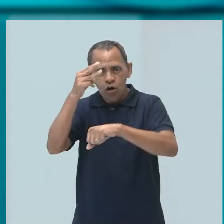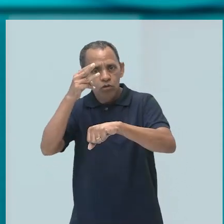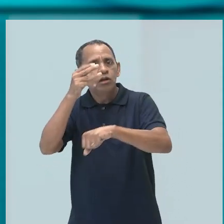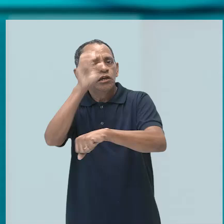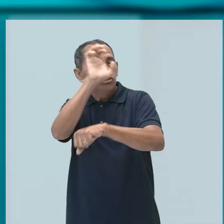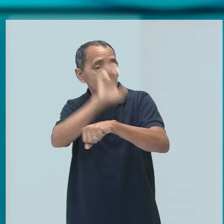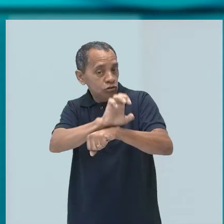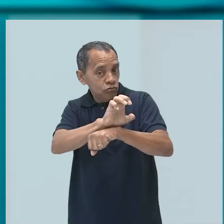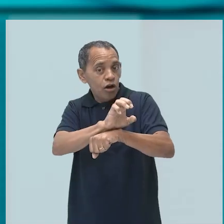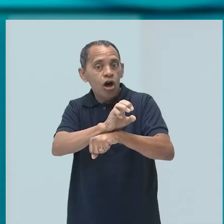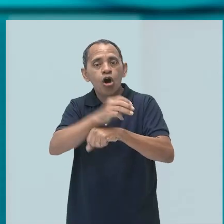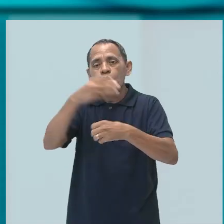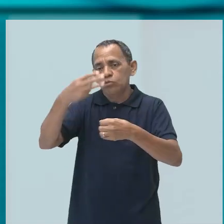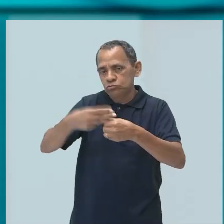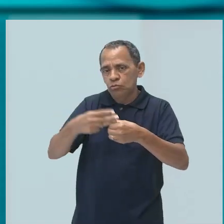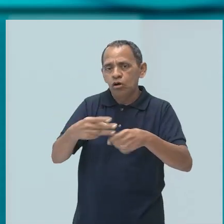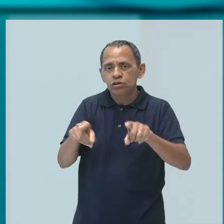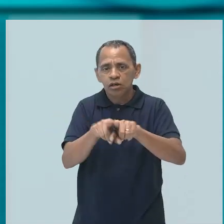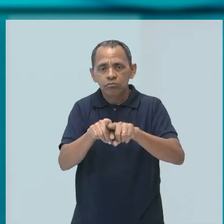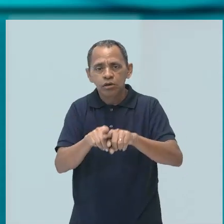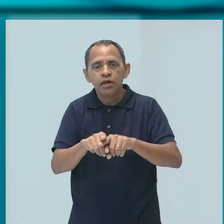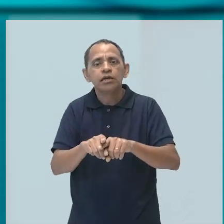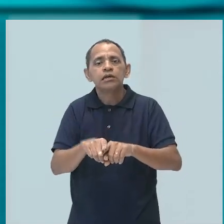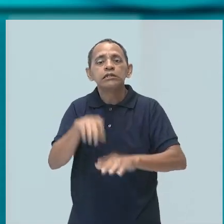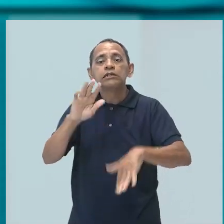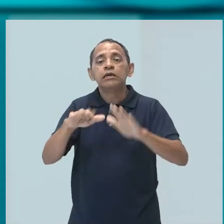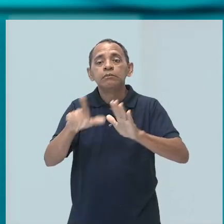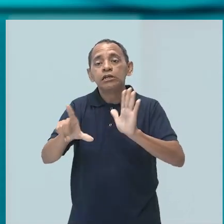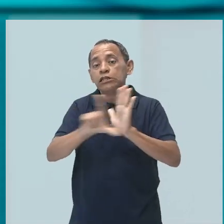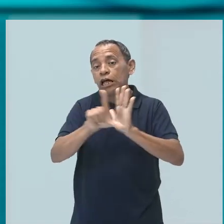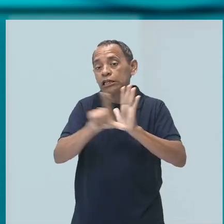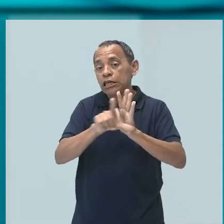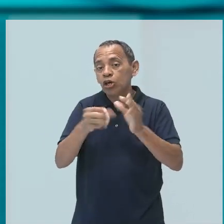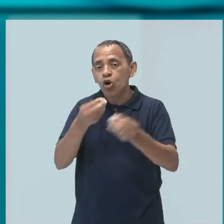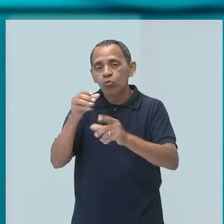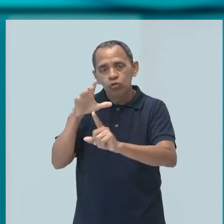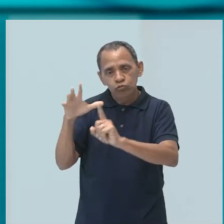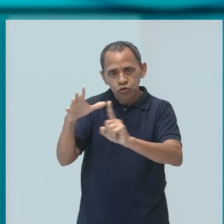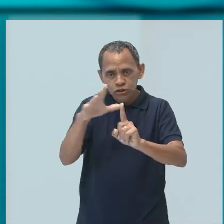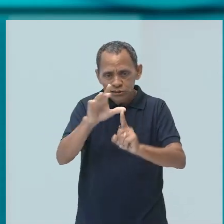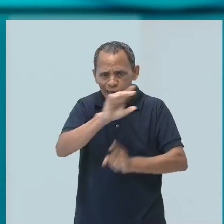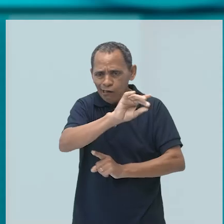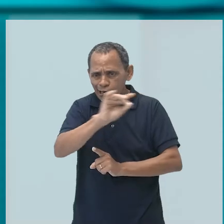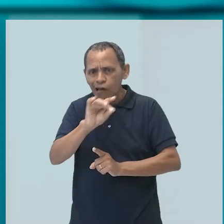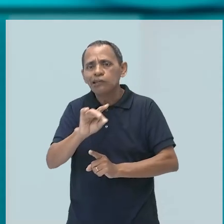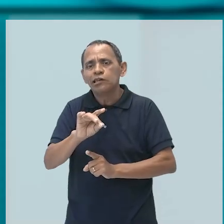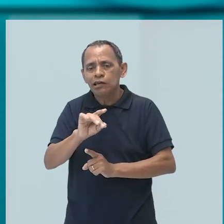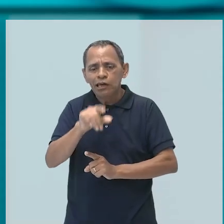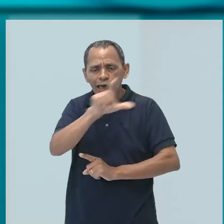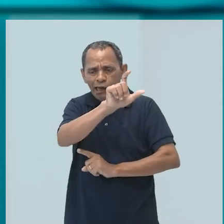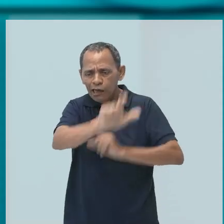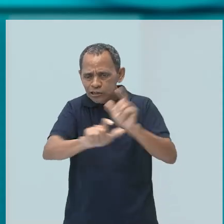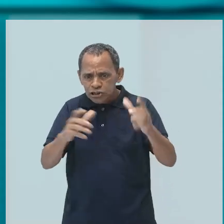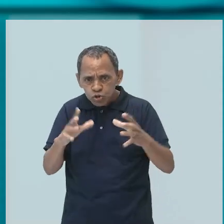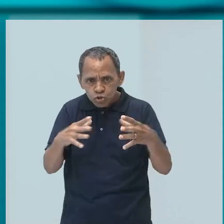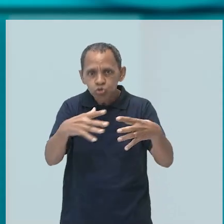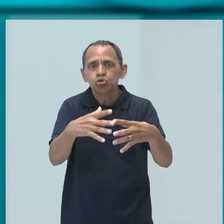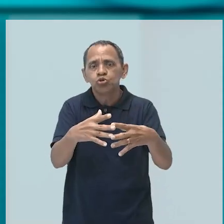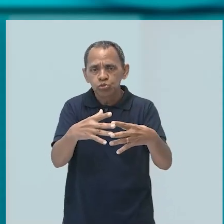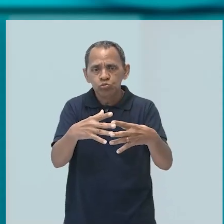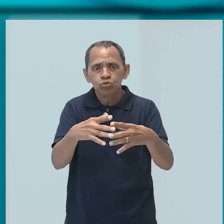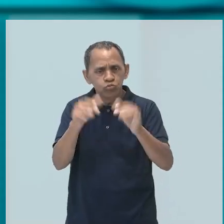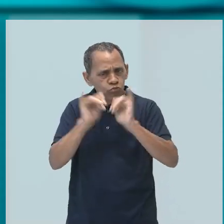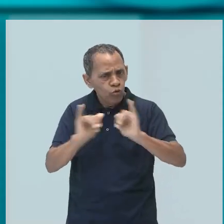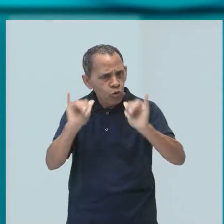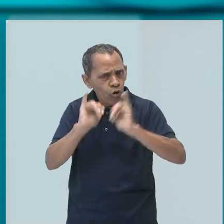aí vai depender de como a lei atinge a cada um, vão fazer aí campanhas que são publicitárias, sim, mas